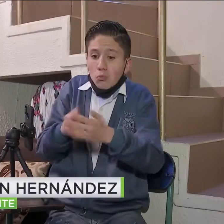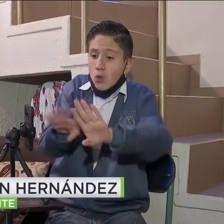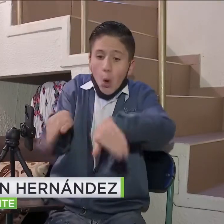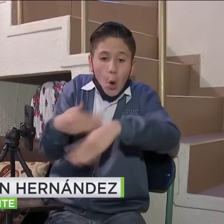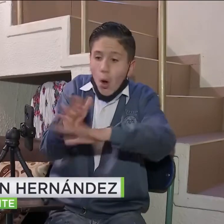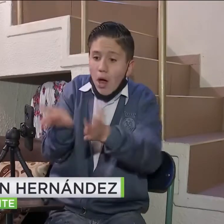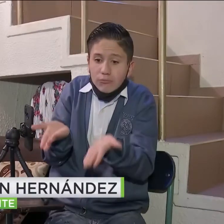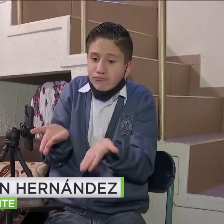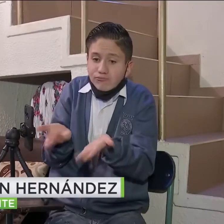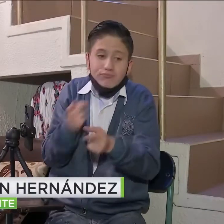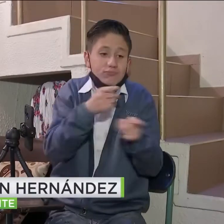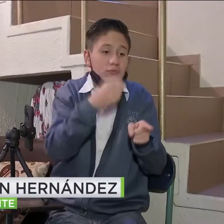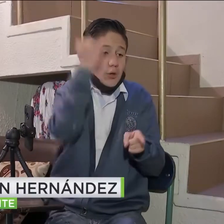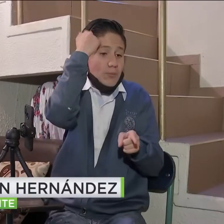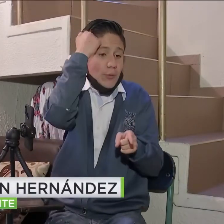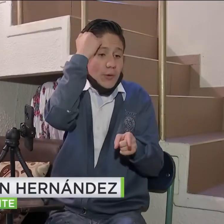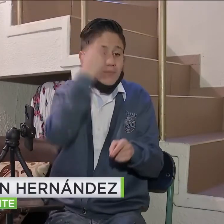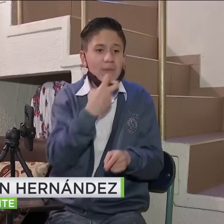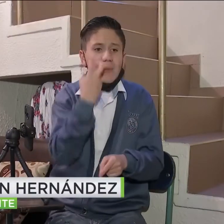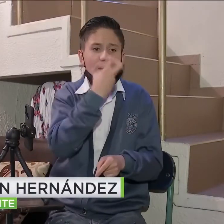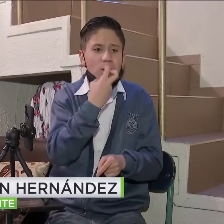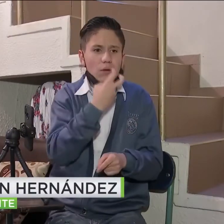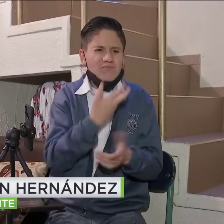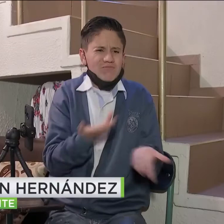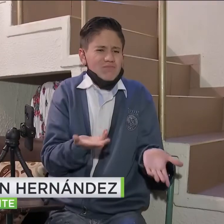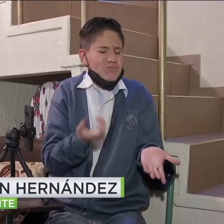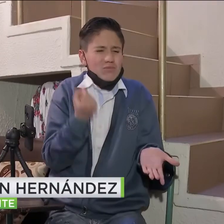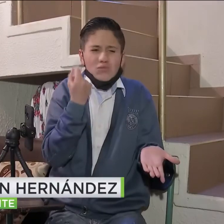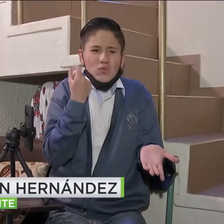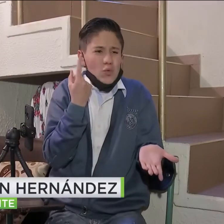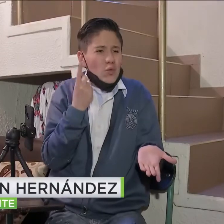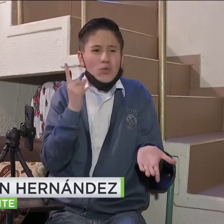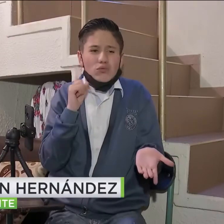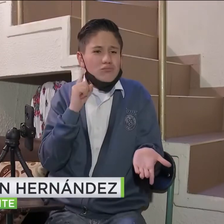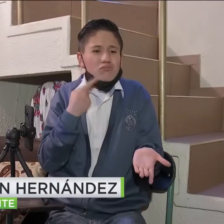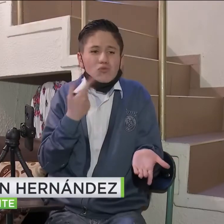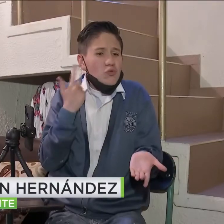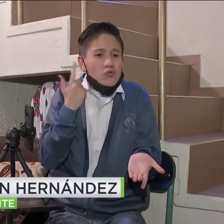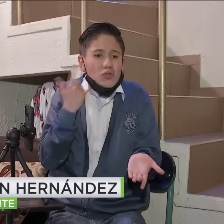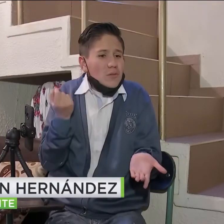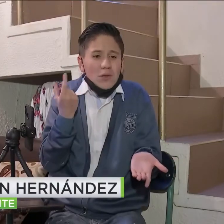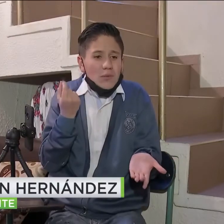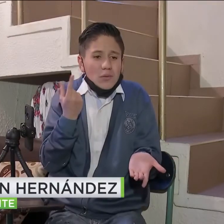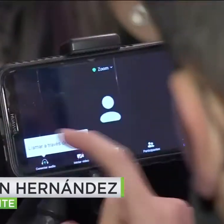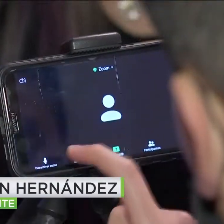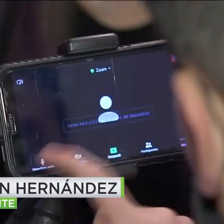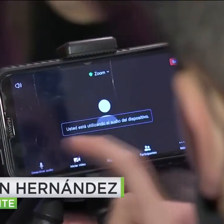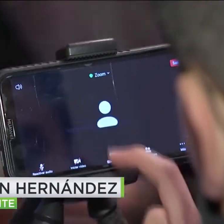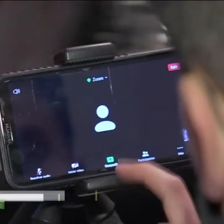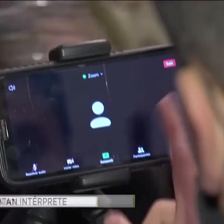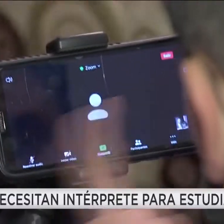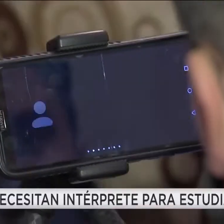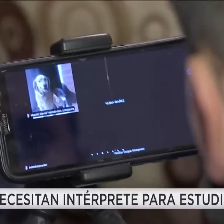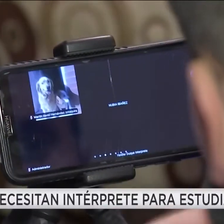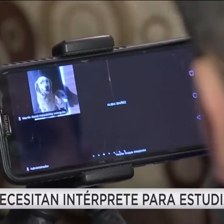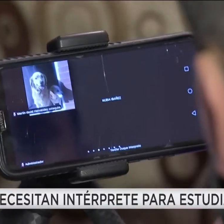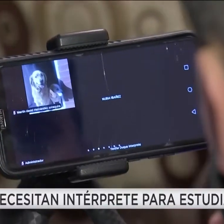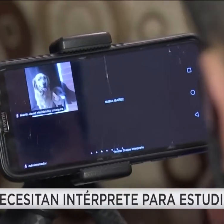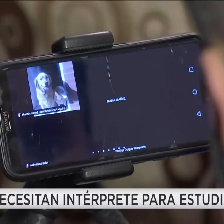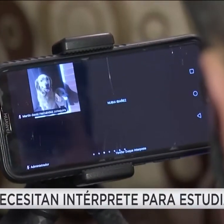tenía un intérprete que me hiciera señas. Como el profesor hablaba, yo no le entendía nada. A las ocho de la mañana, la clase de